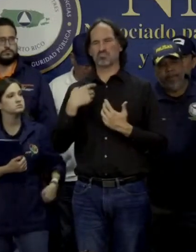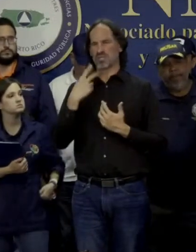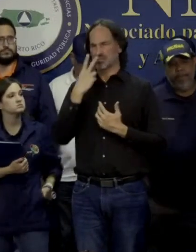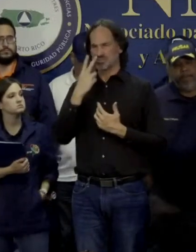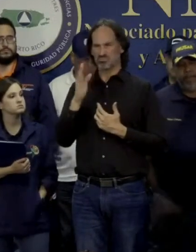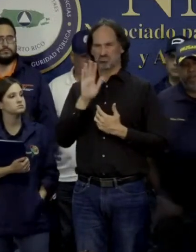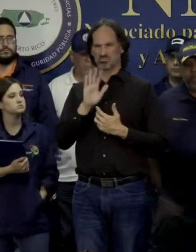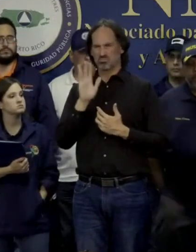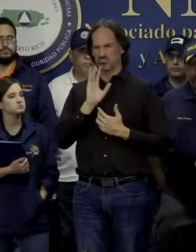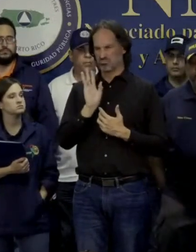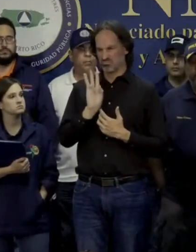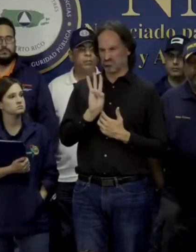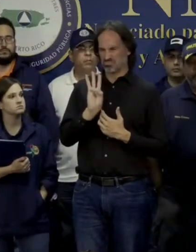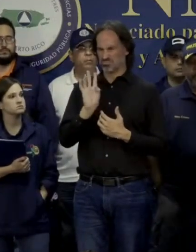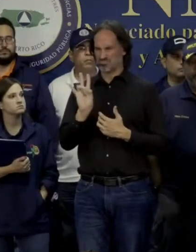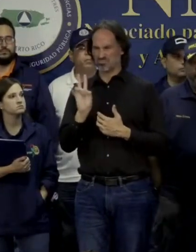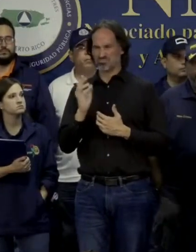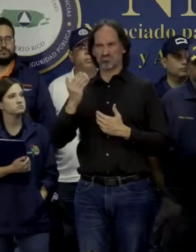es un trabajo en equipo